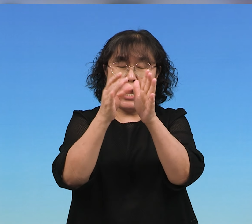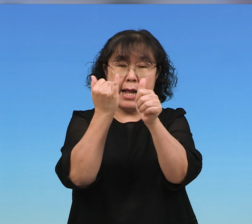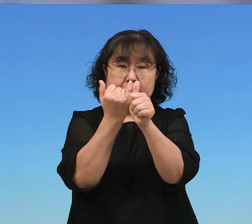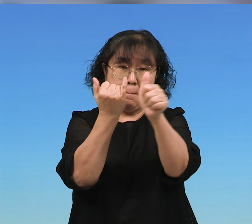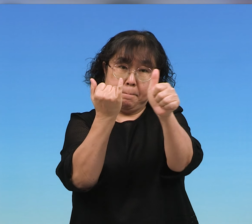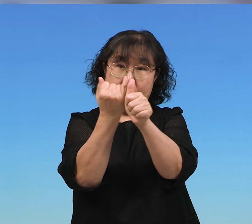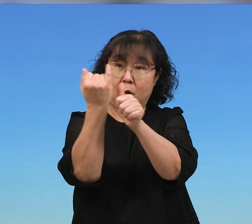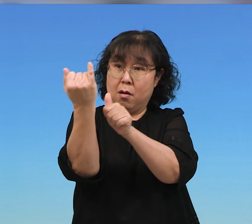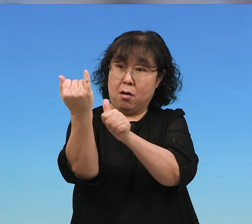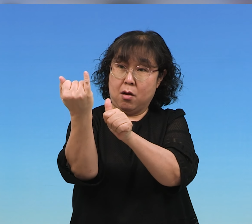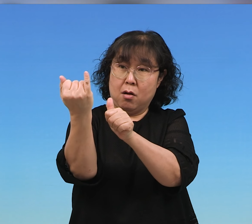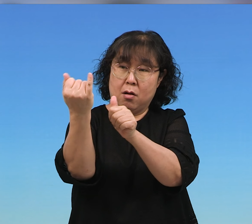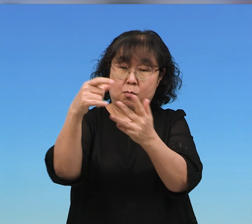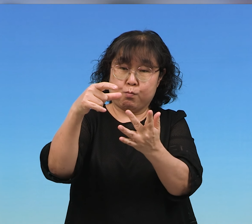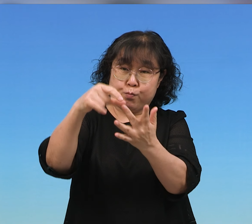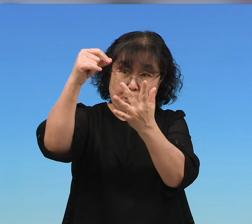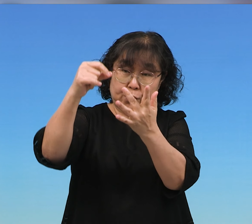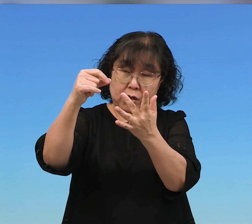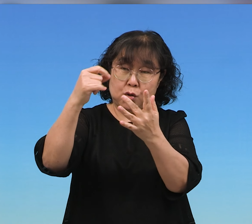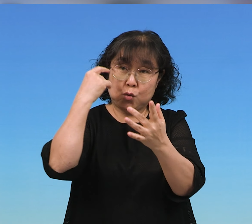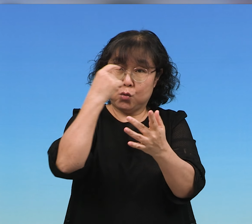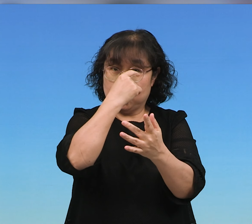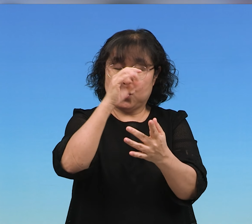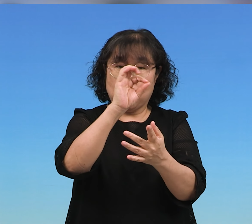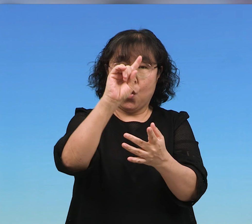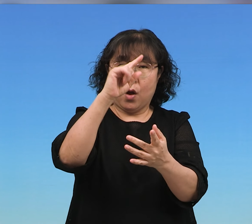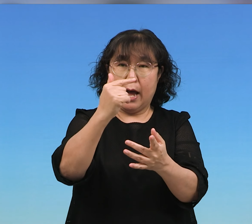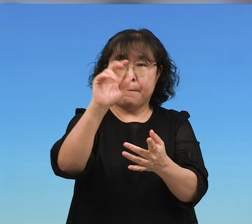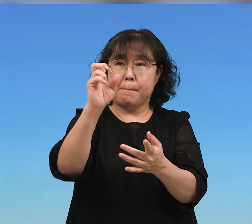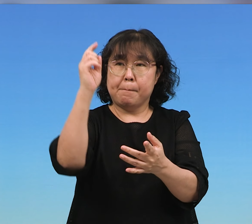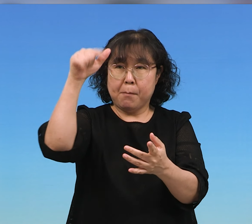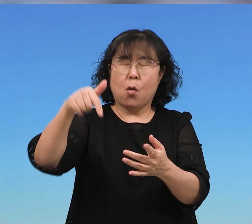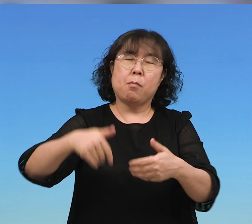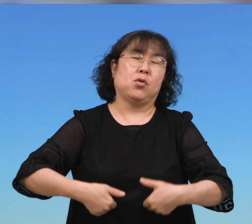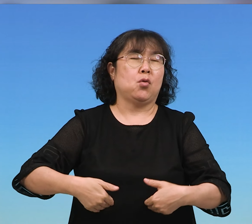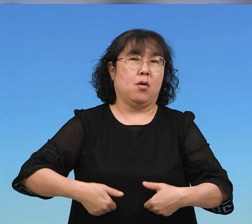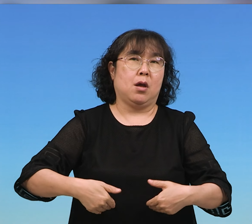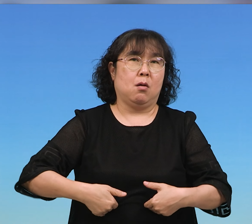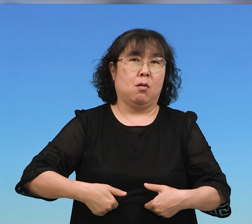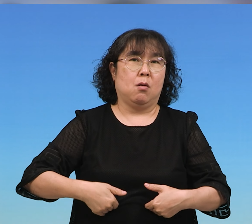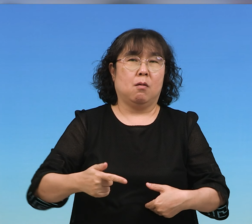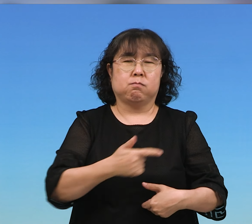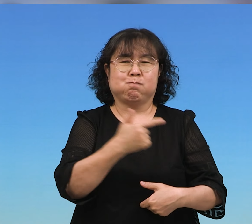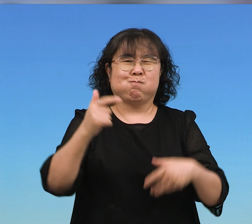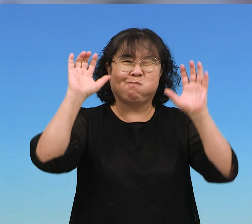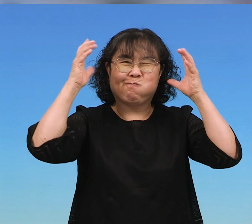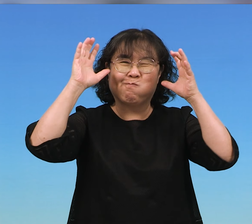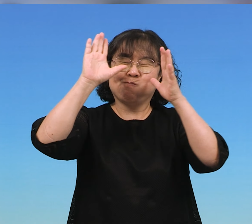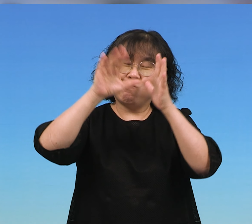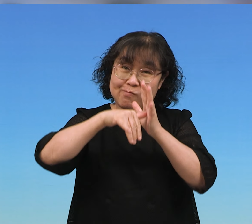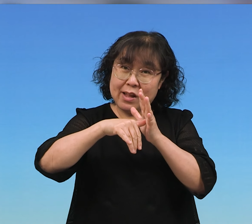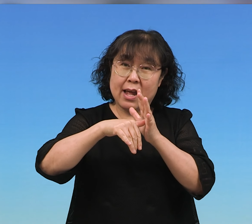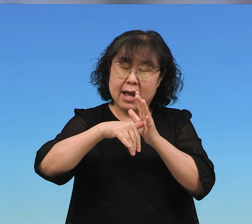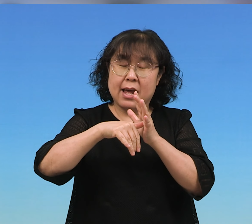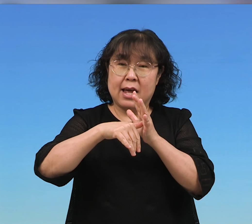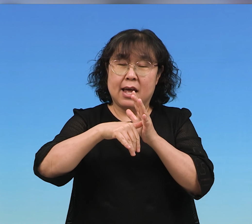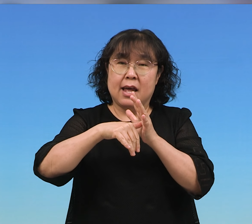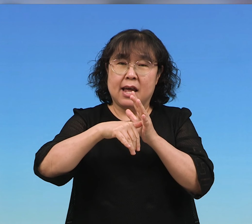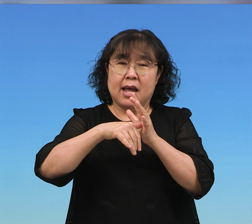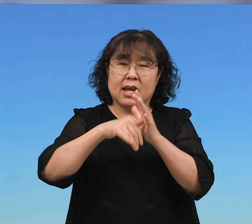결혼할 때 배우자를 보는 눈, 그 안목 아닙니까? 너무 그 어린